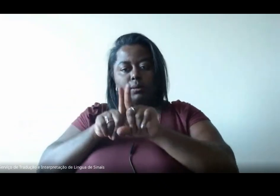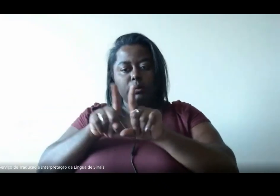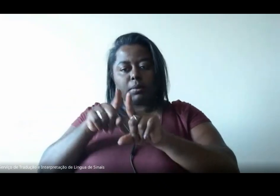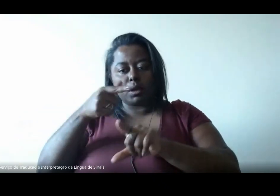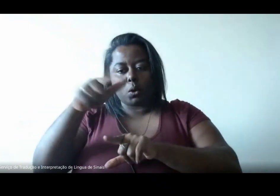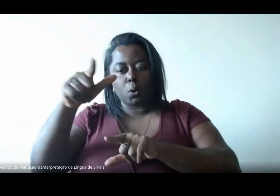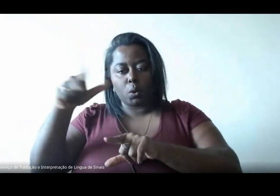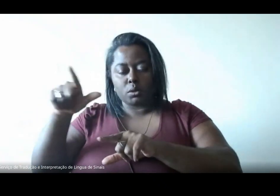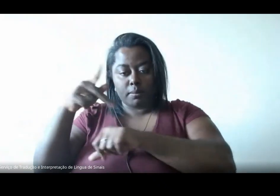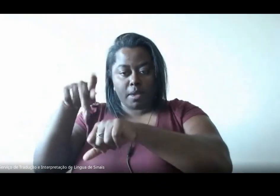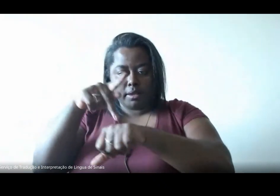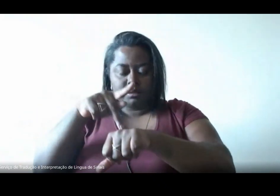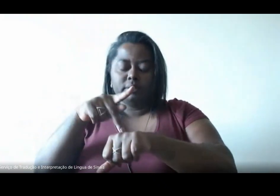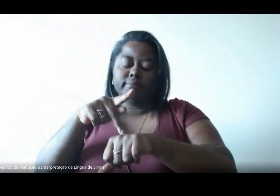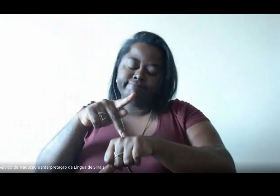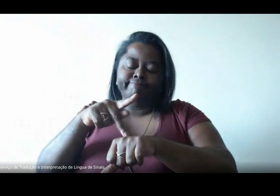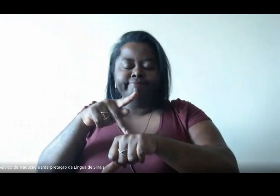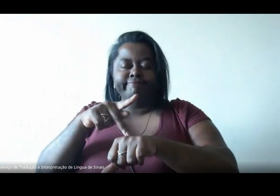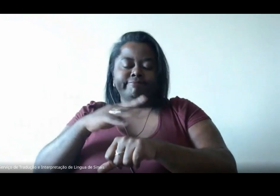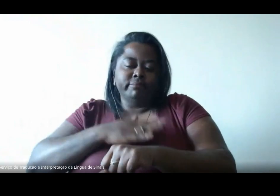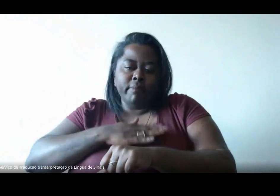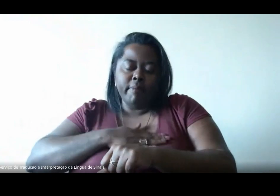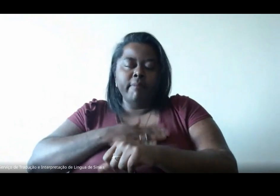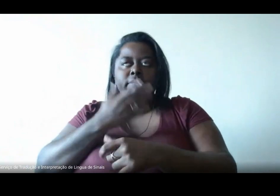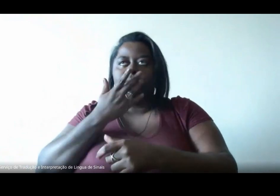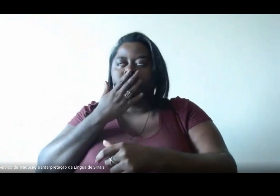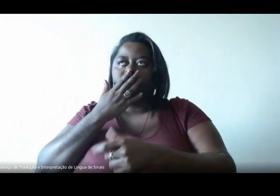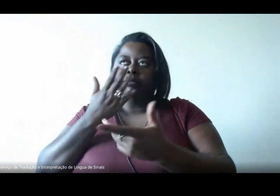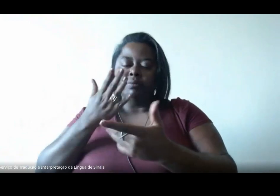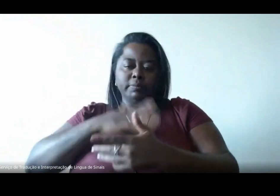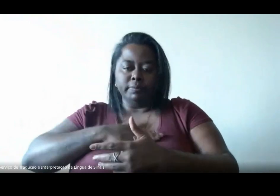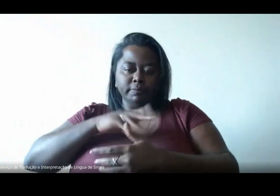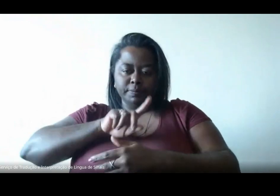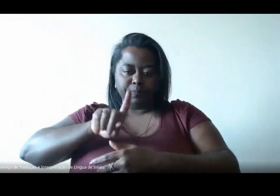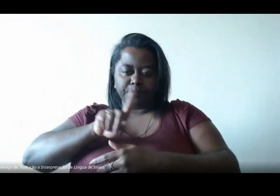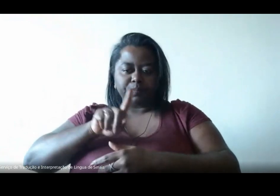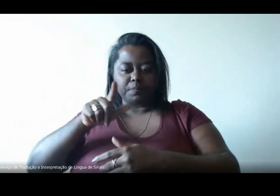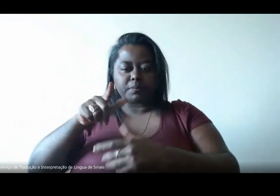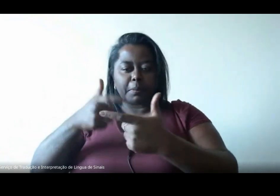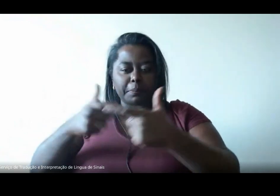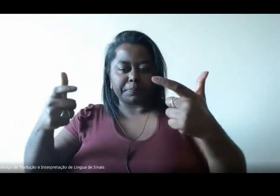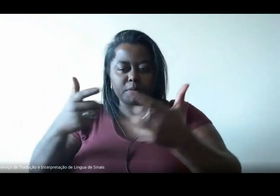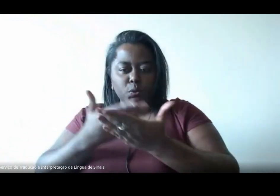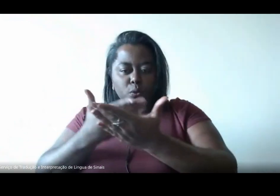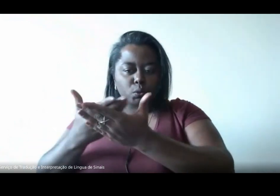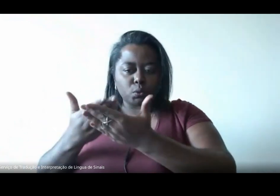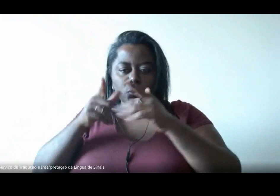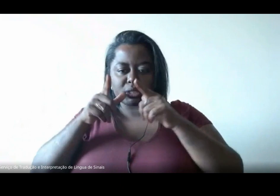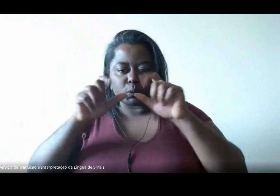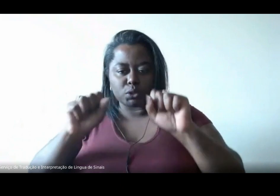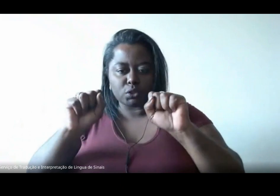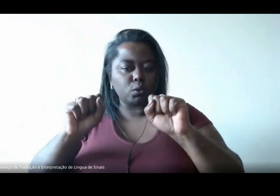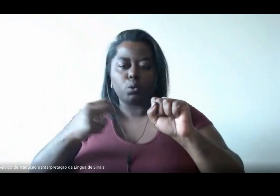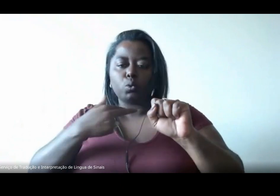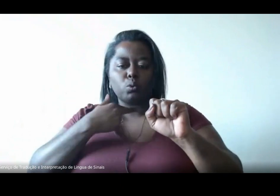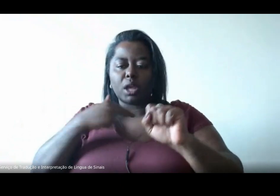também. É essa perspectiva que eu disse que eu não tenho. Para mim, a gente não... Para mim, não, né? Para uma boa parte dos estudos